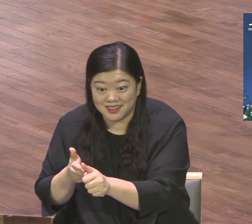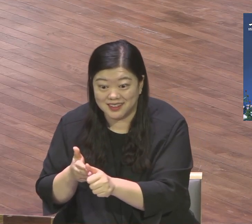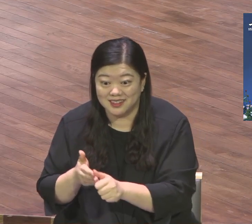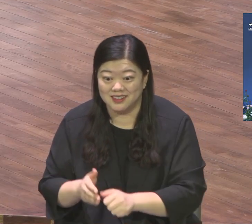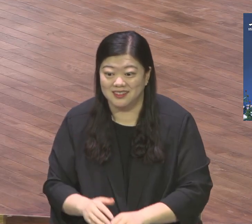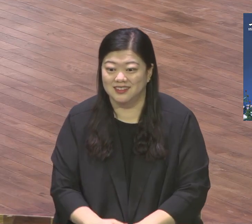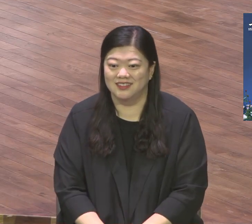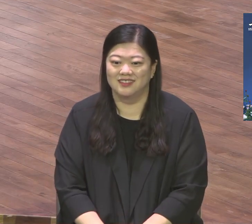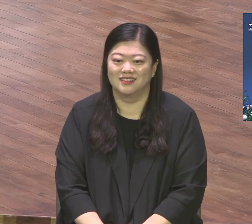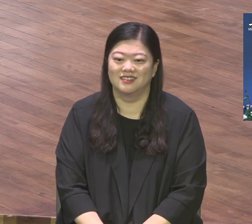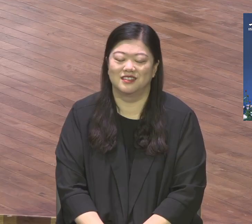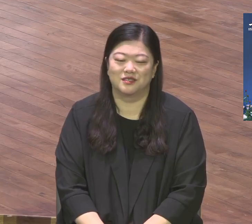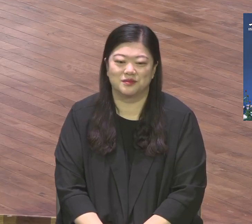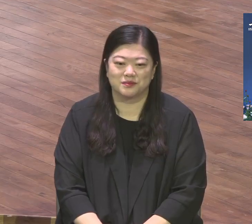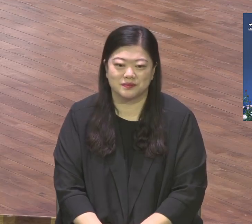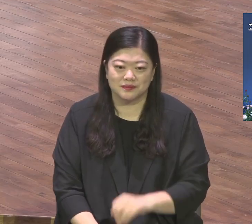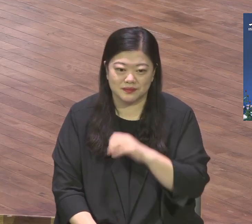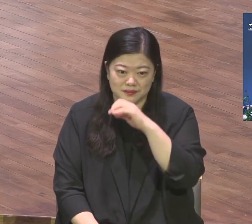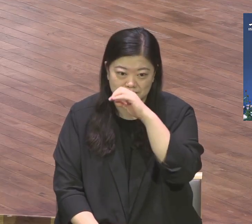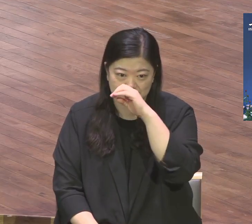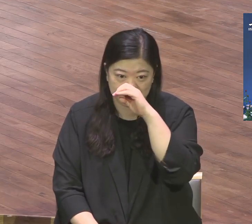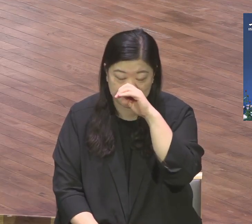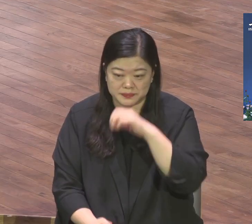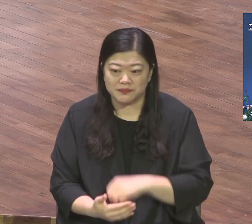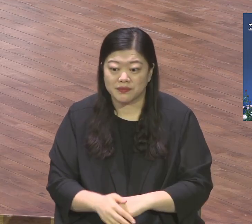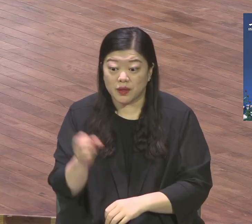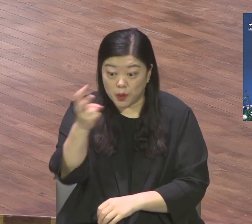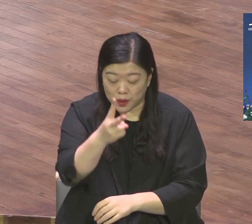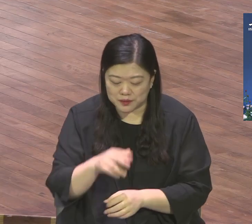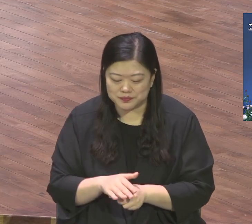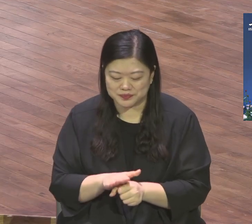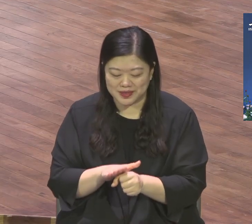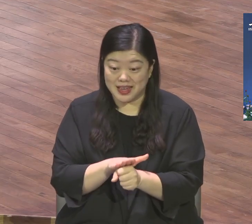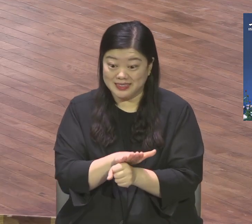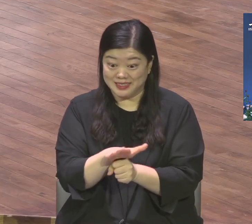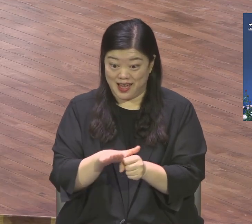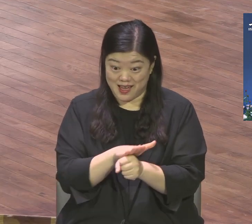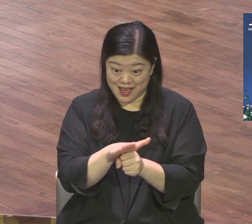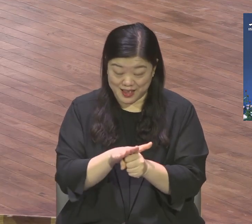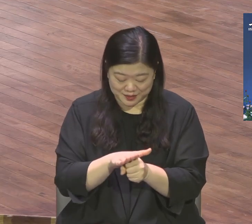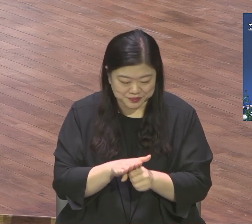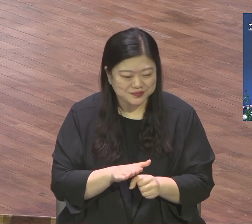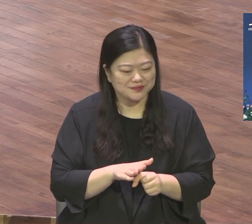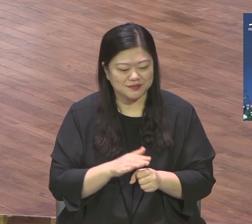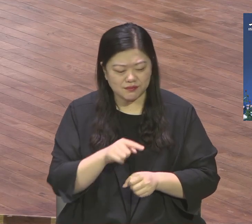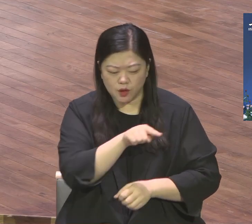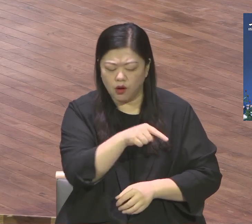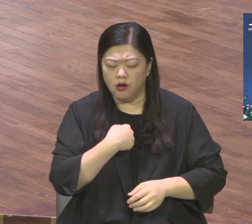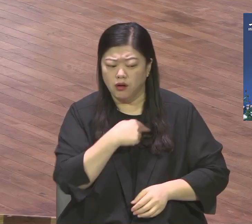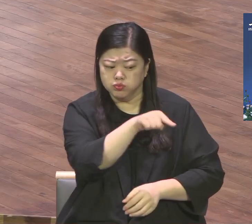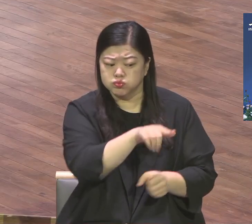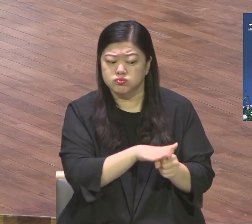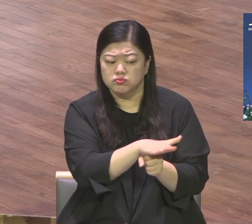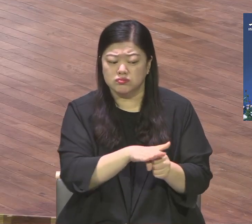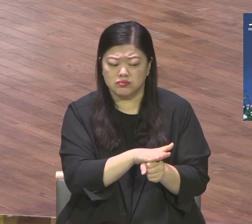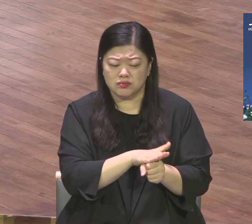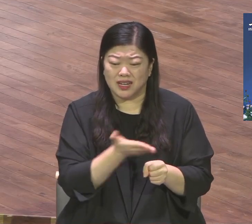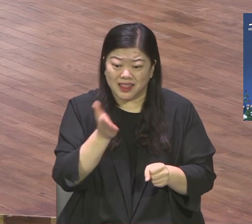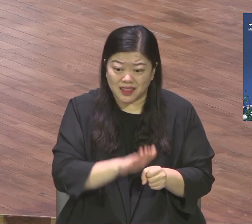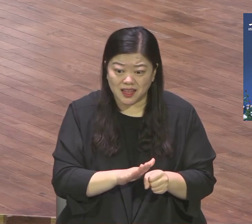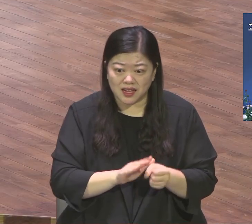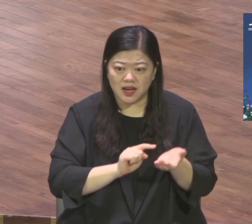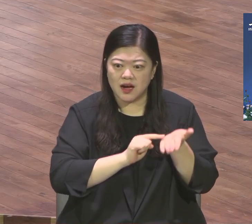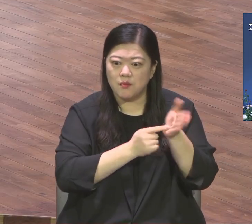그렇습니다. 중요한 것은요, 사랑의 실천이지요. 실천, 실천. 실천이